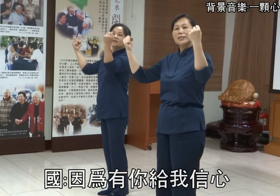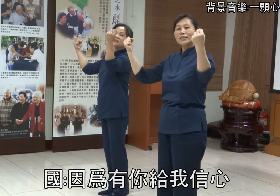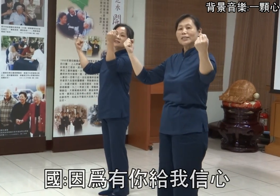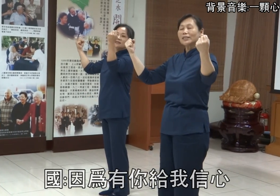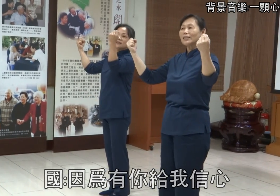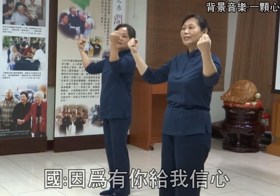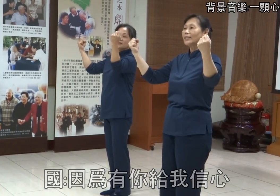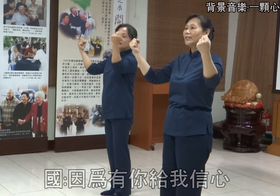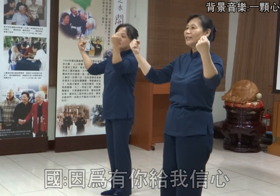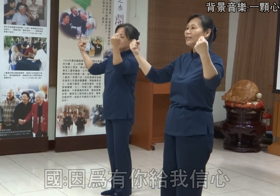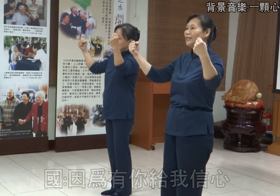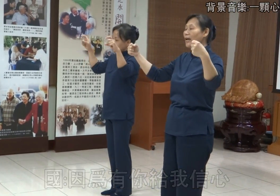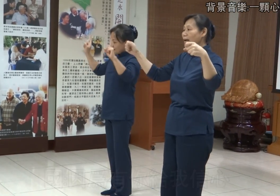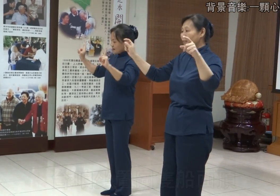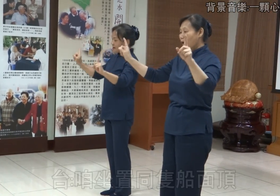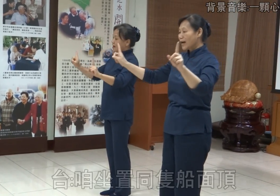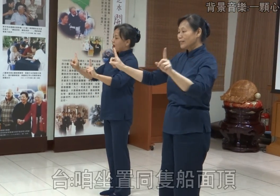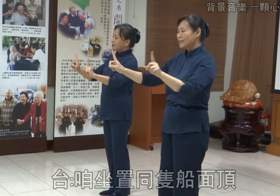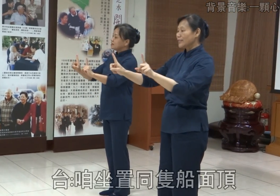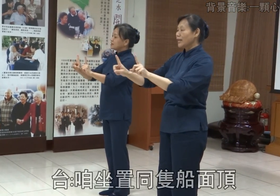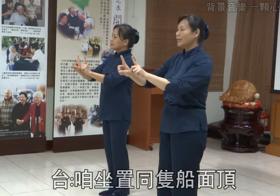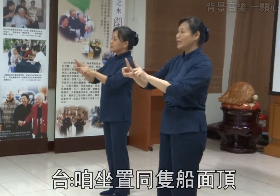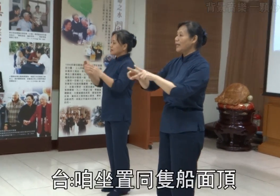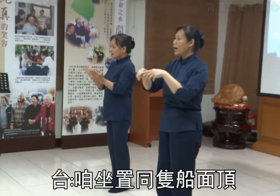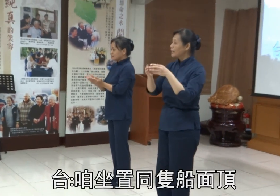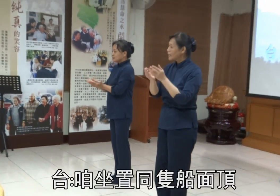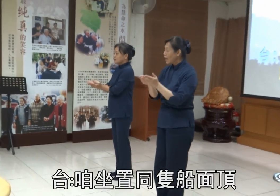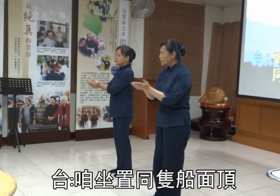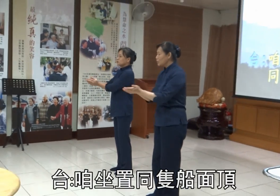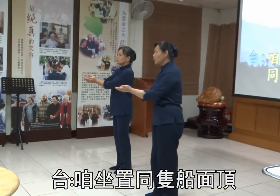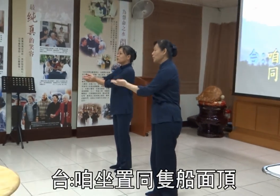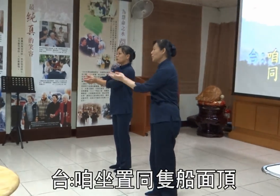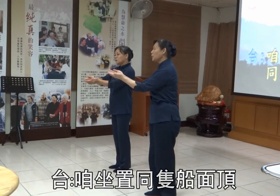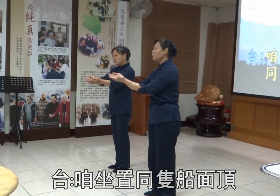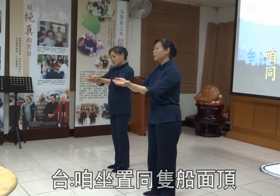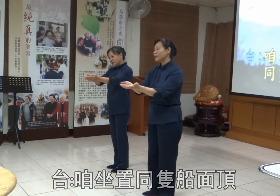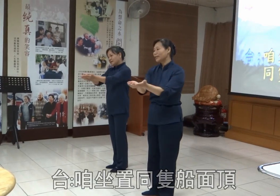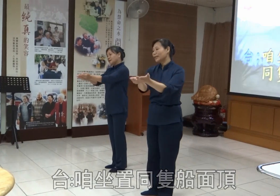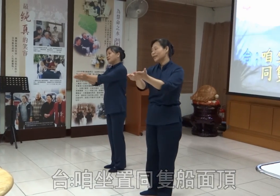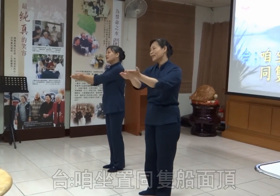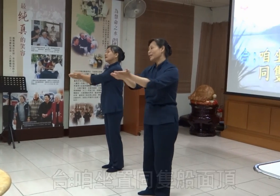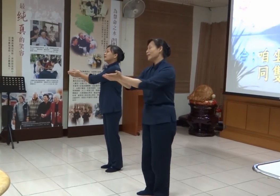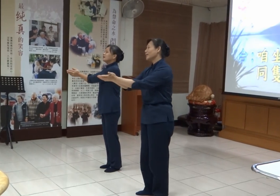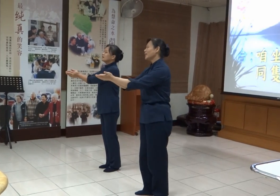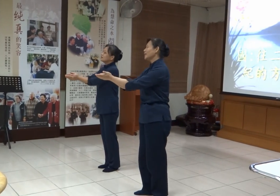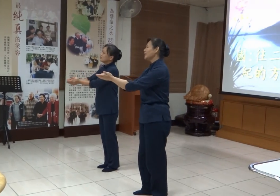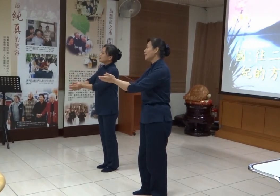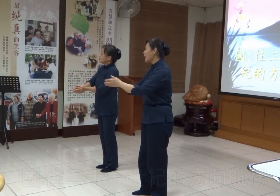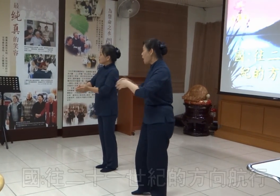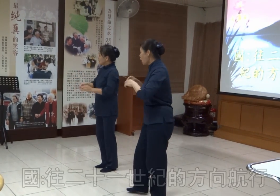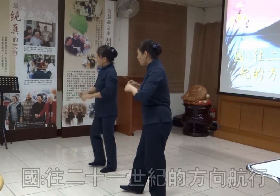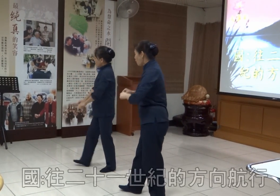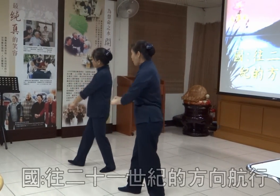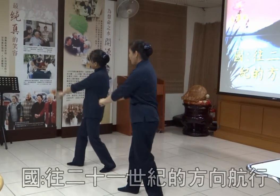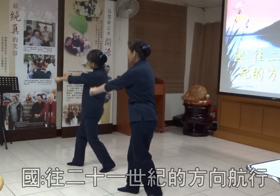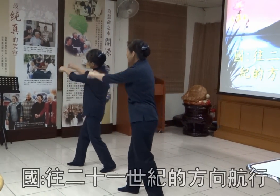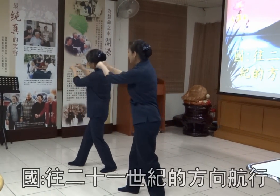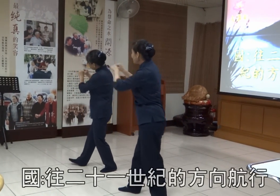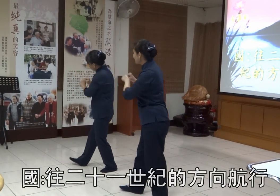信心。 让这地刚家族名定，往二十